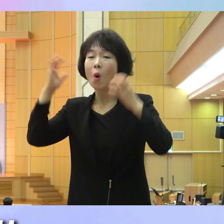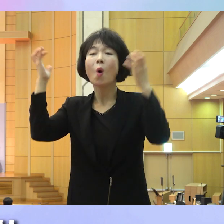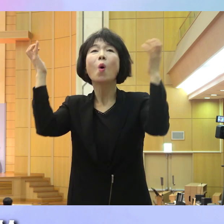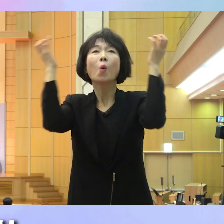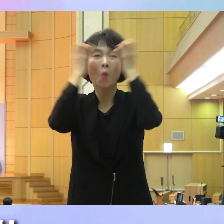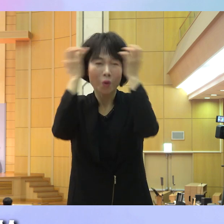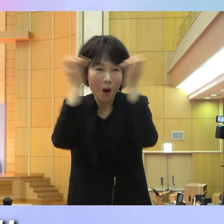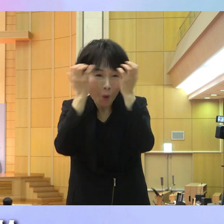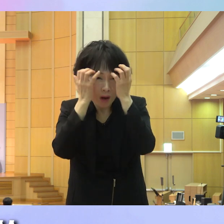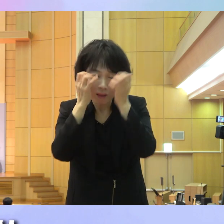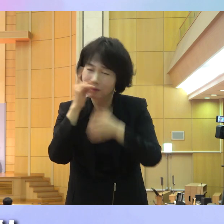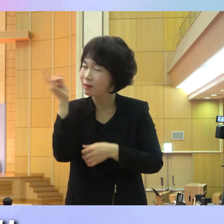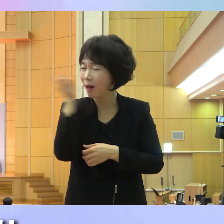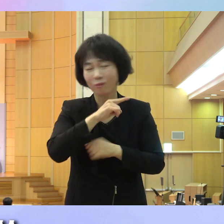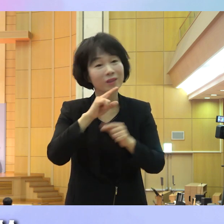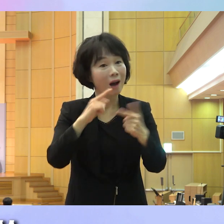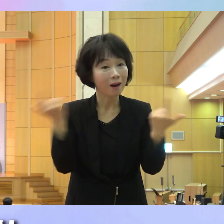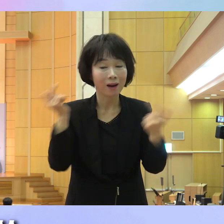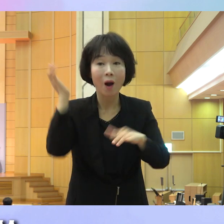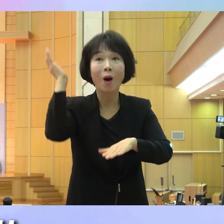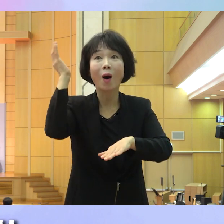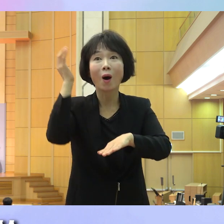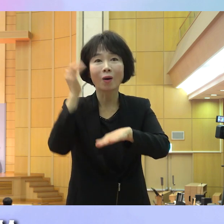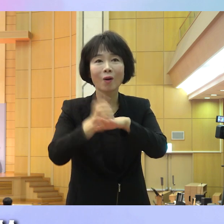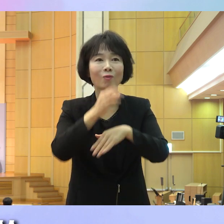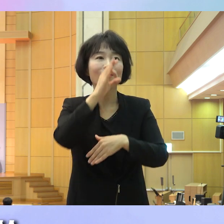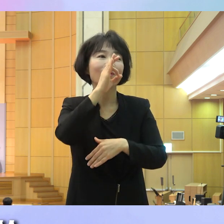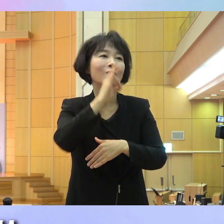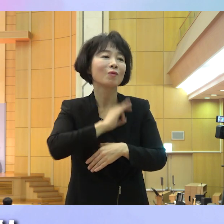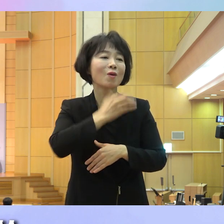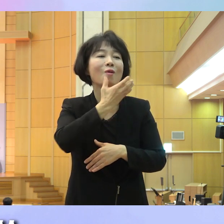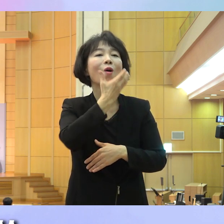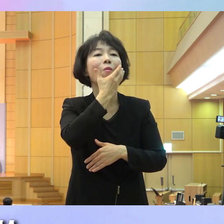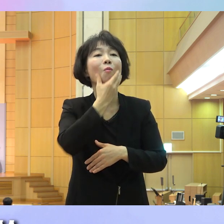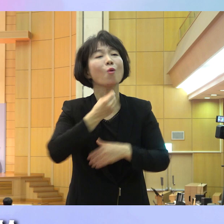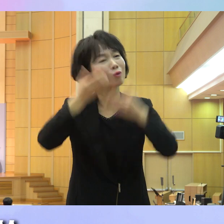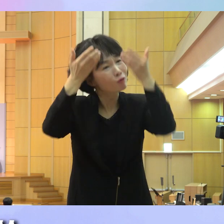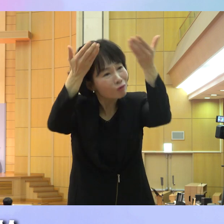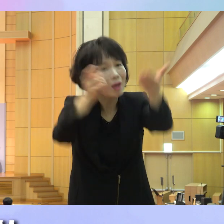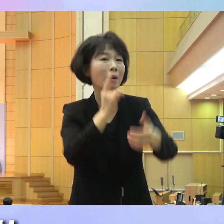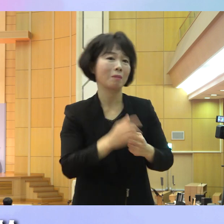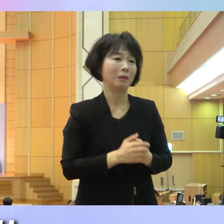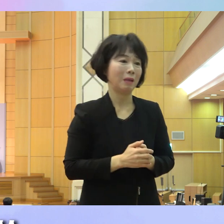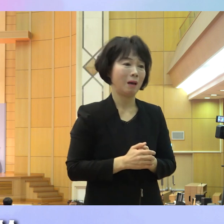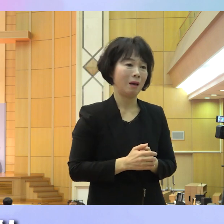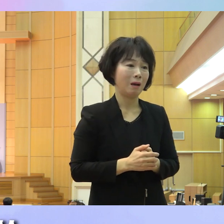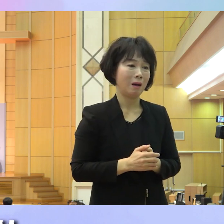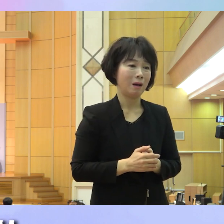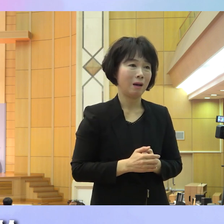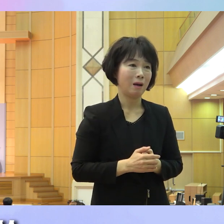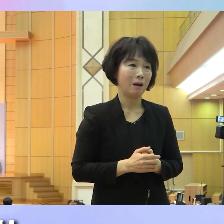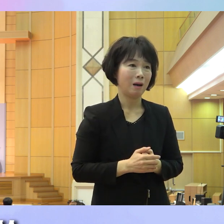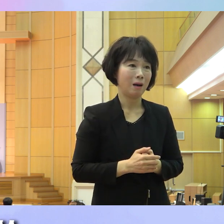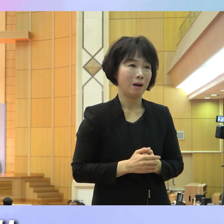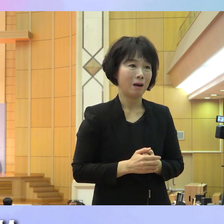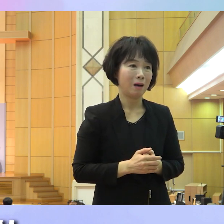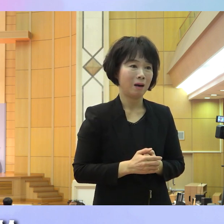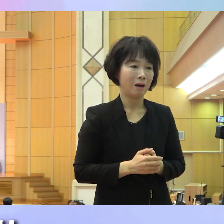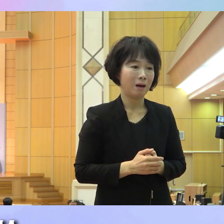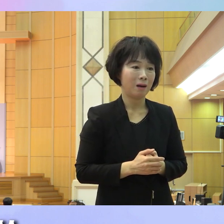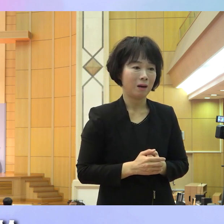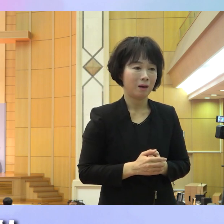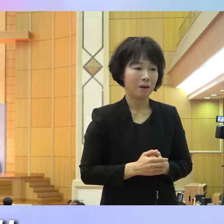것은 결과가 좋은 결과를 가져오기 위한 고난이지, 고난을 받기 위한